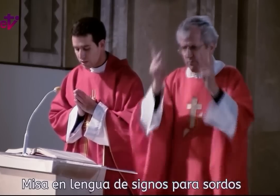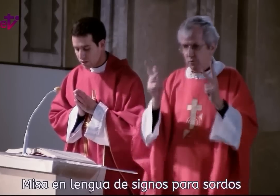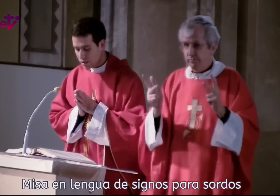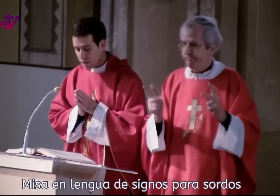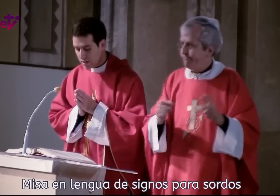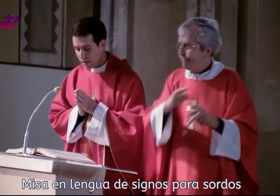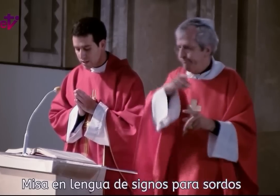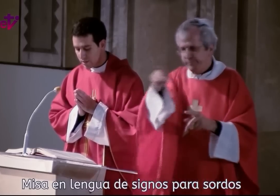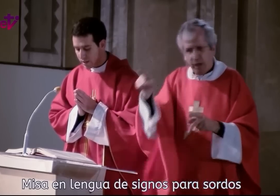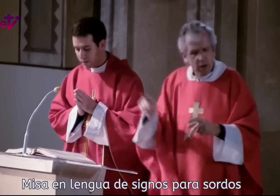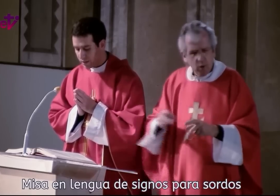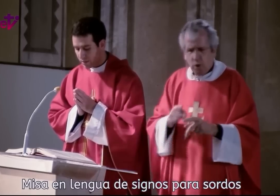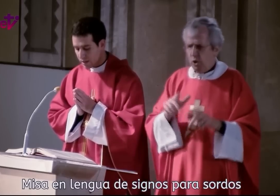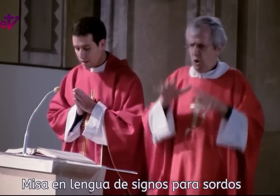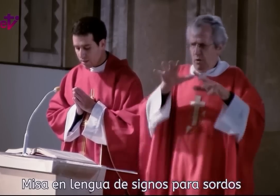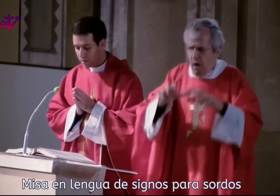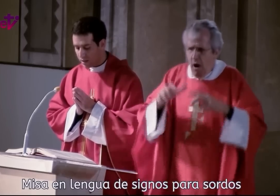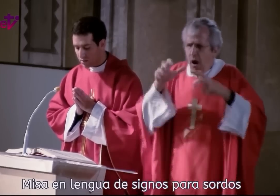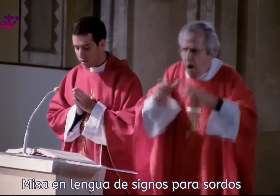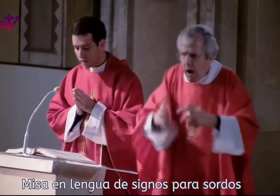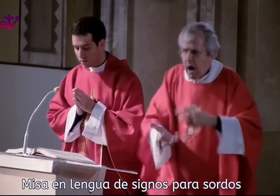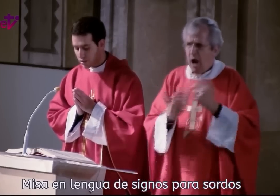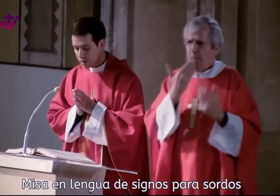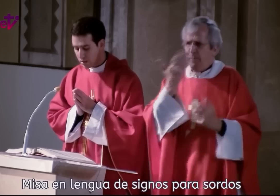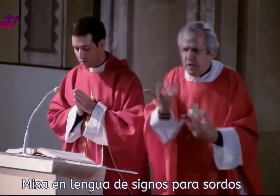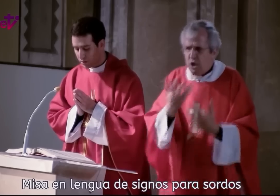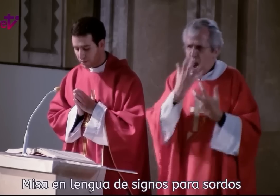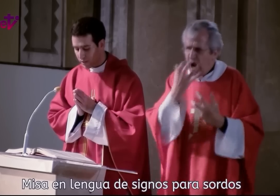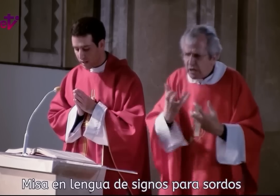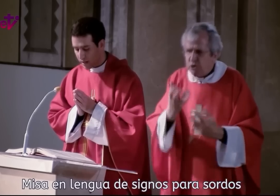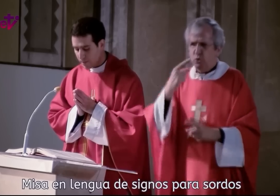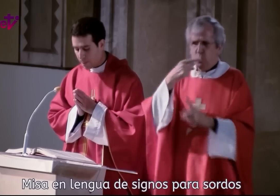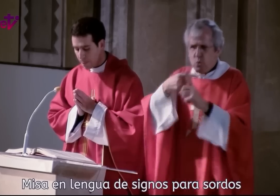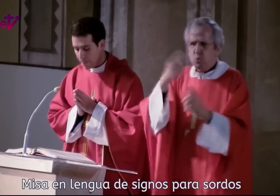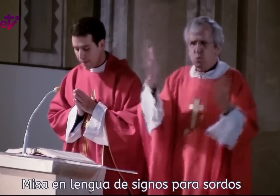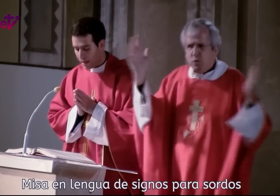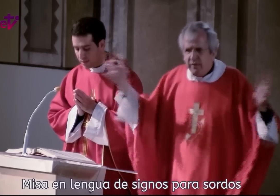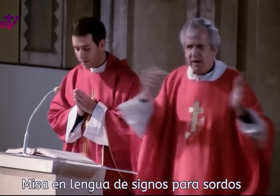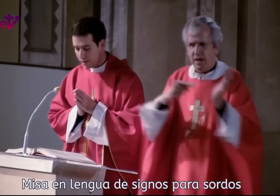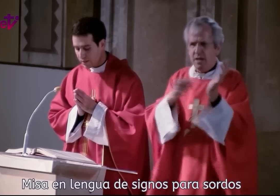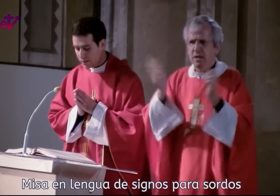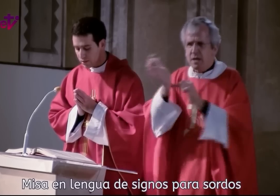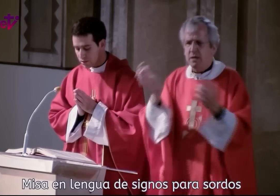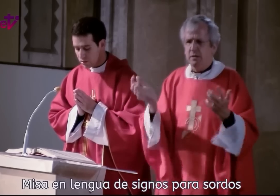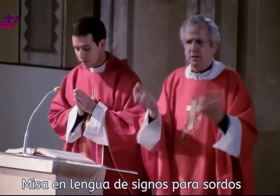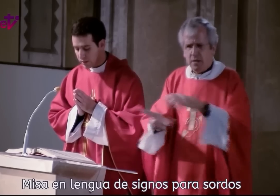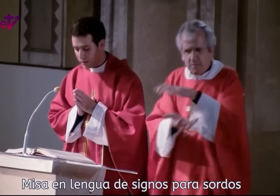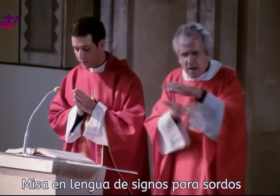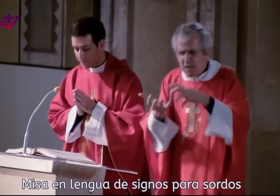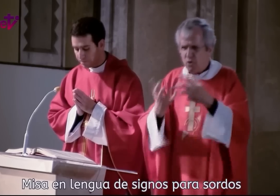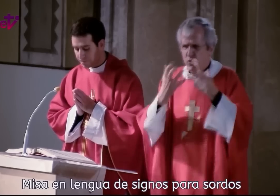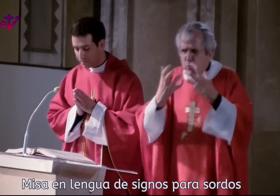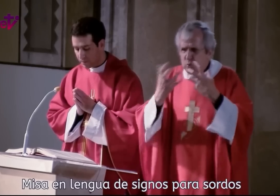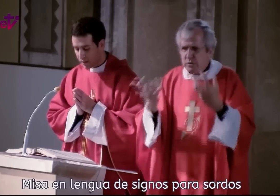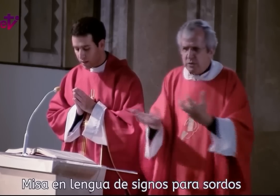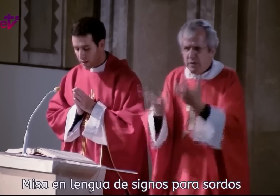Pero ellos se le echaban encima, pidiendo a gritos que lo crucificara, e iba creciendo su